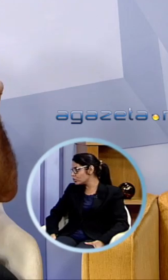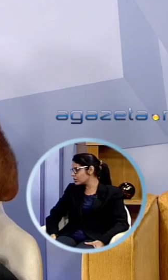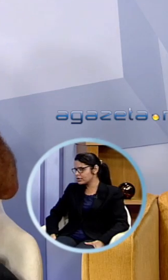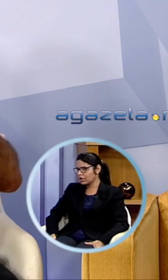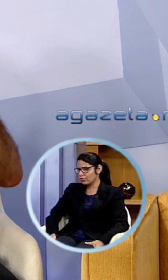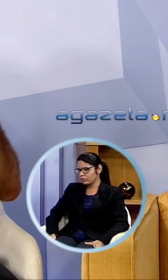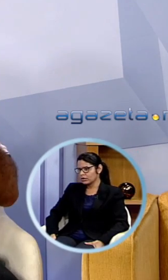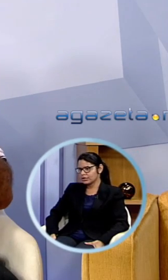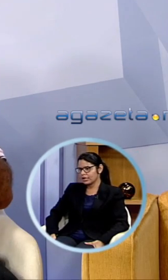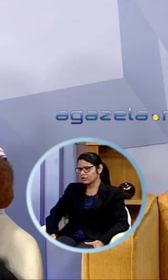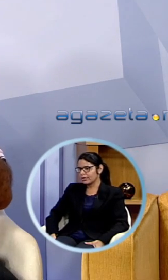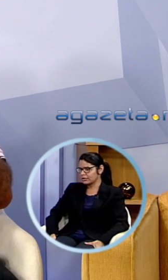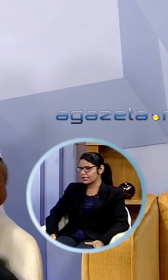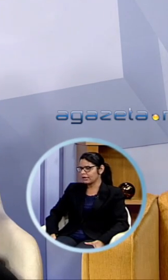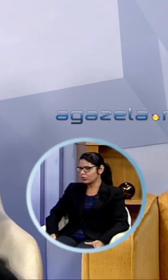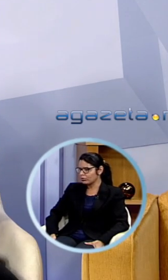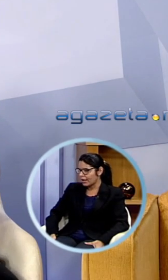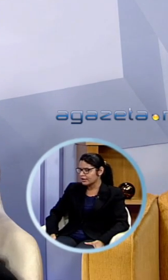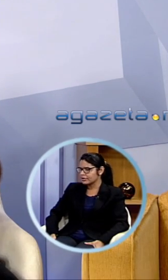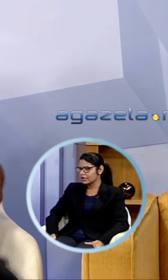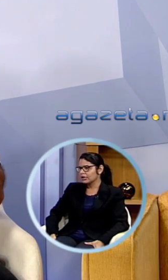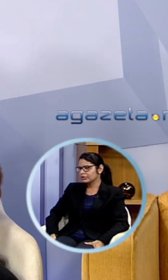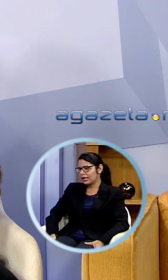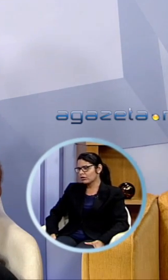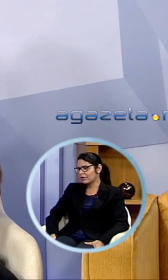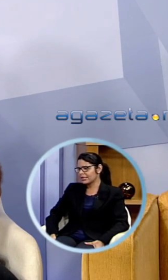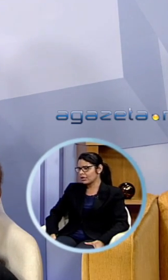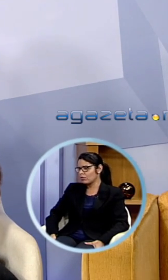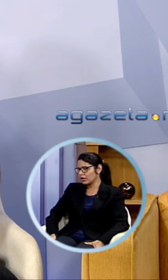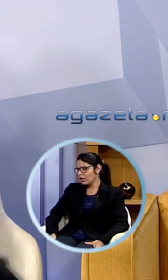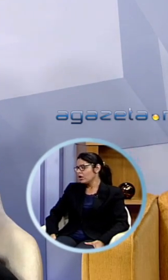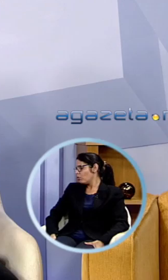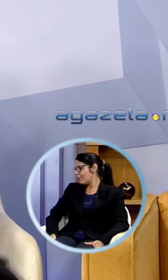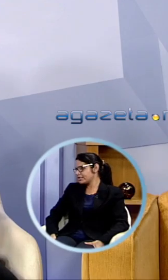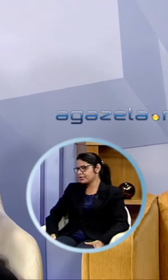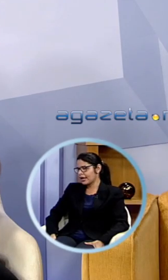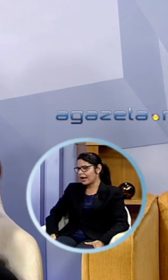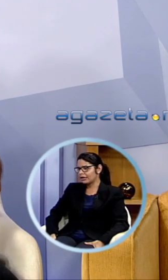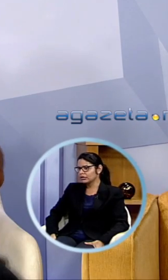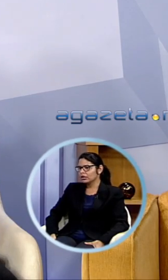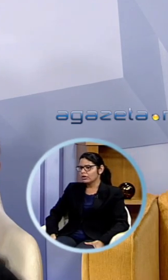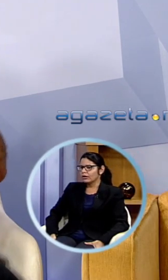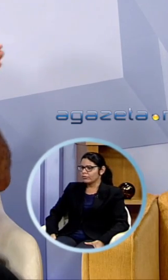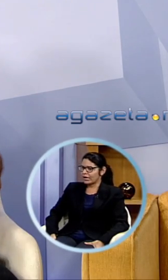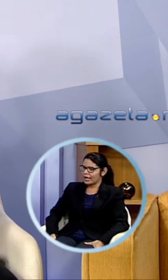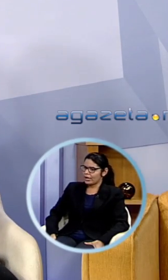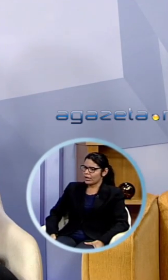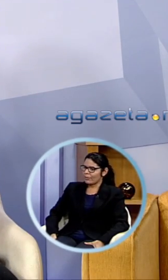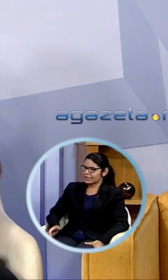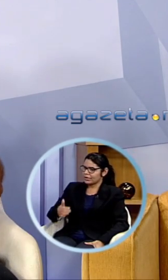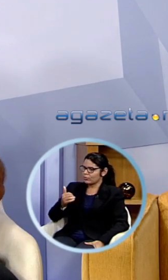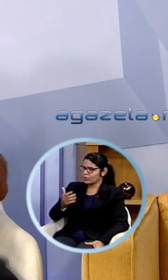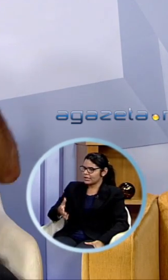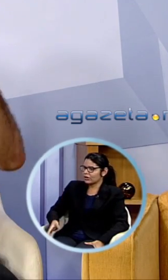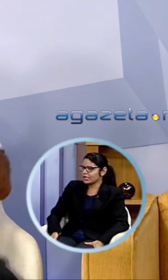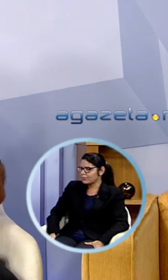surdos que estão inseridos mas eu sei que tem muito mais tá não quero passar uma uma pesquisa errada eu quero